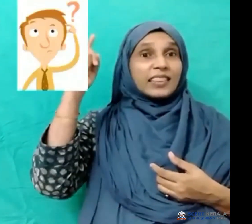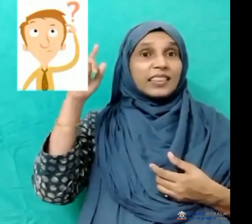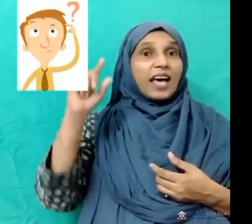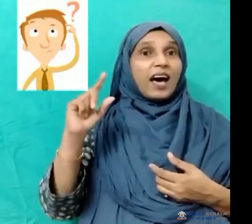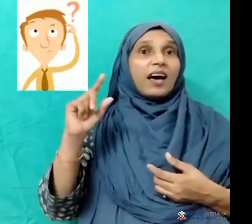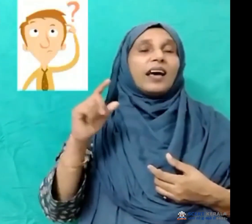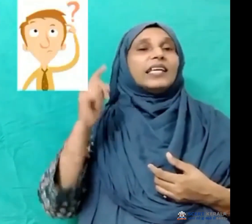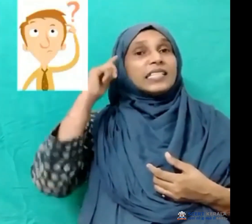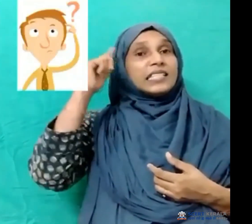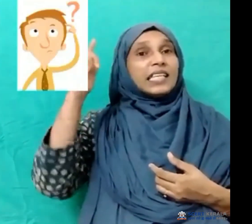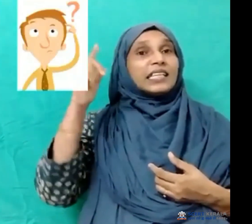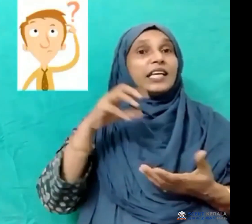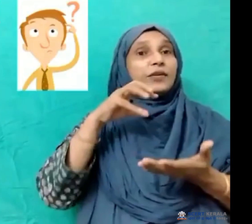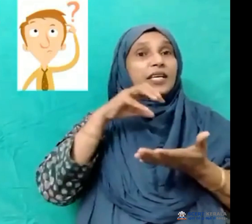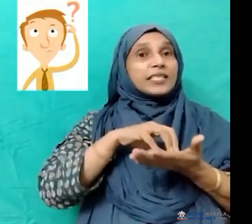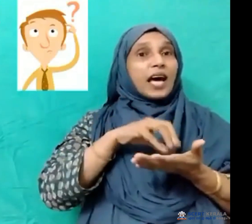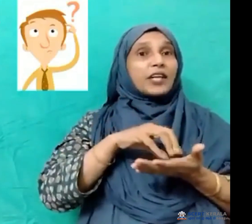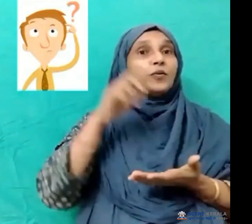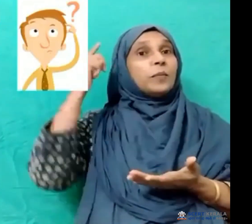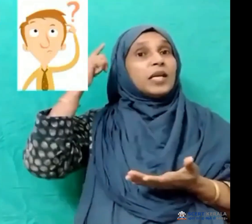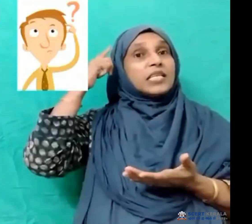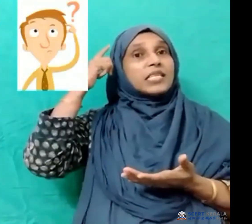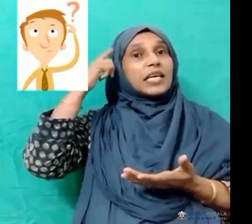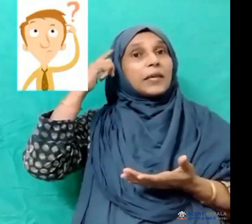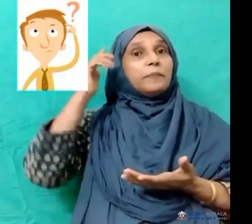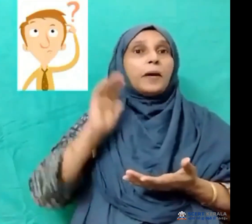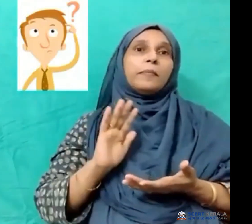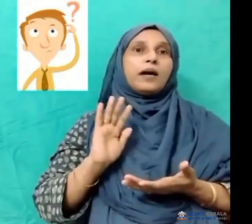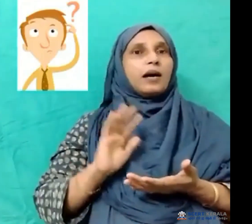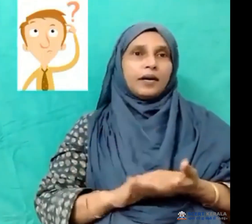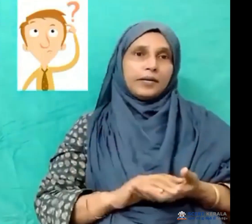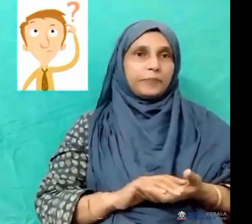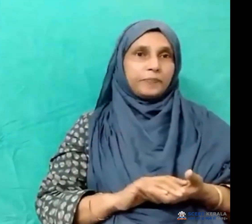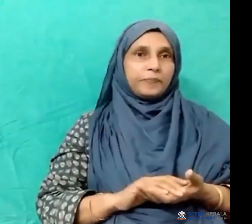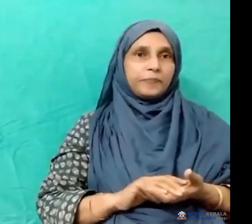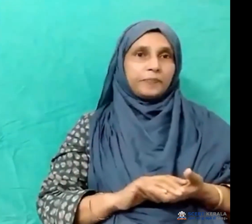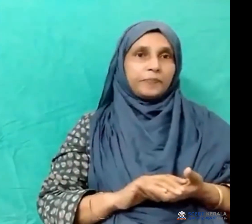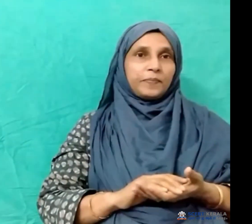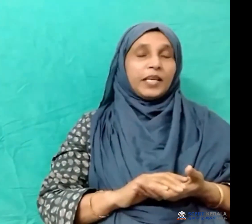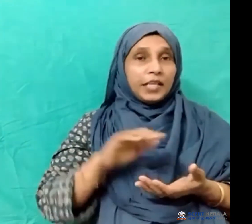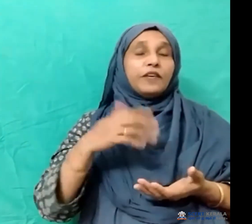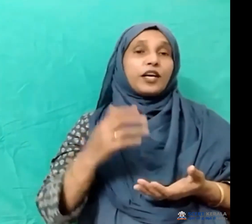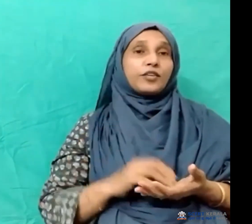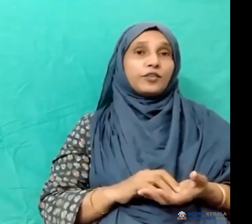ചിന്ത, ഈ ചിന്തയുടെ സ്ഥാനവും സെറിബ്രം ആണ്. ഇനി വേറൊന്ന്